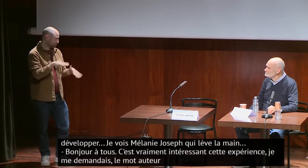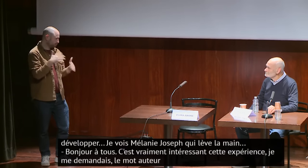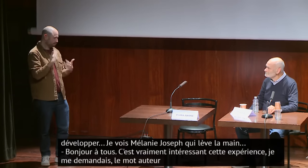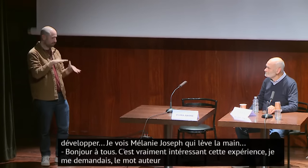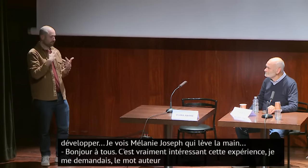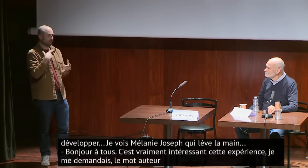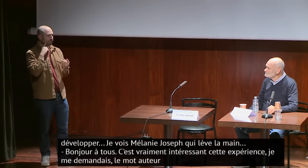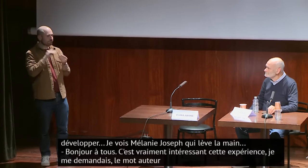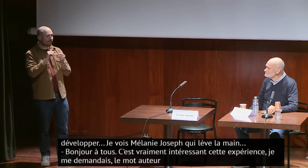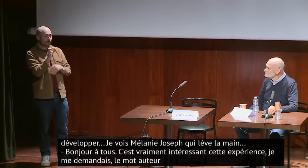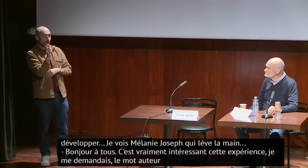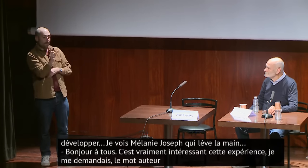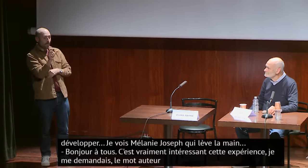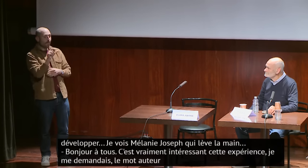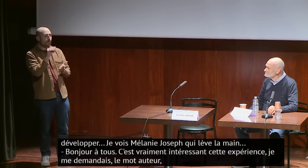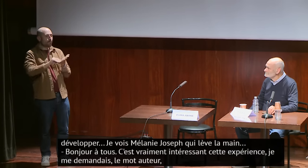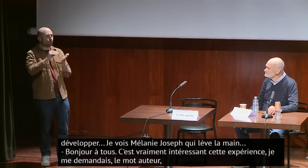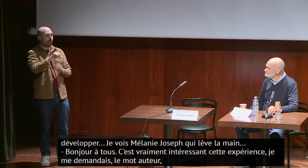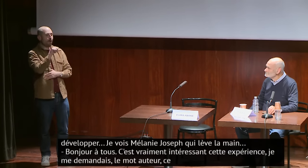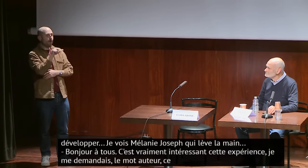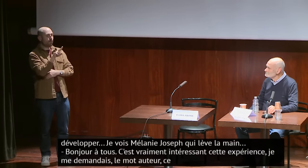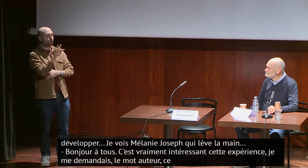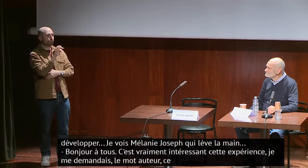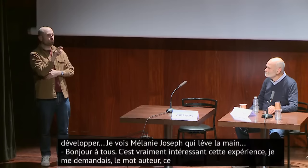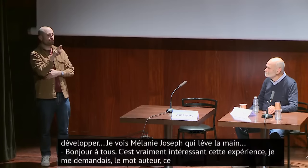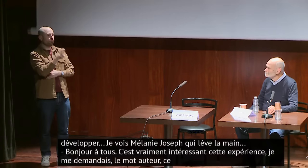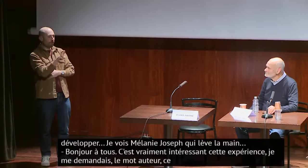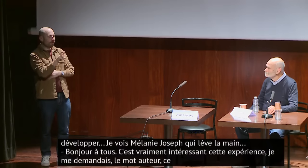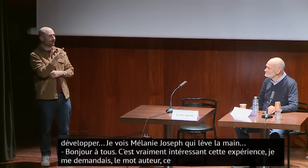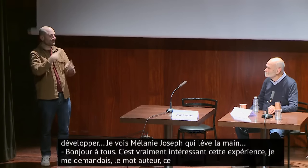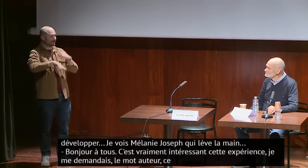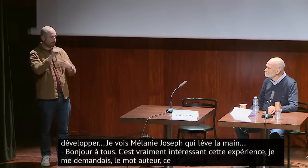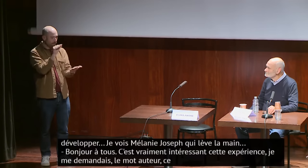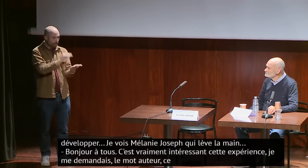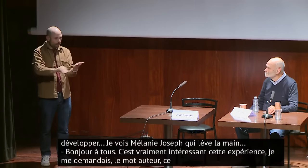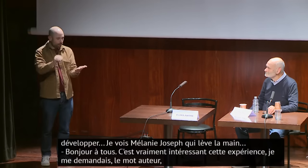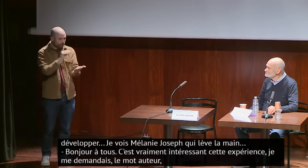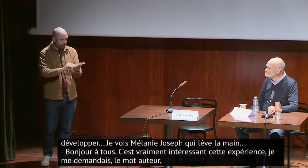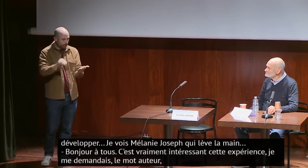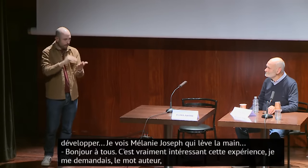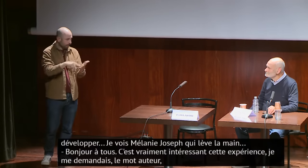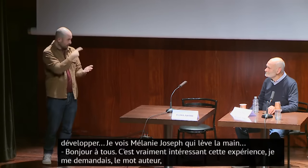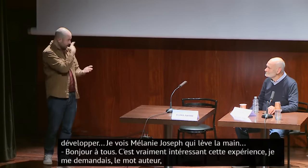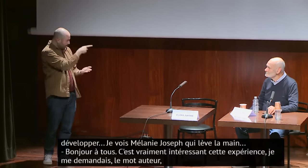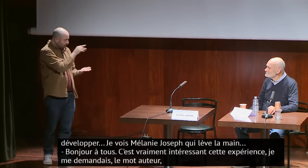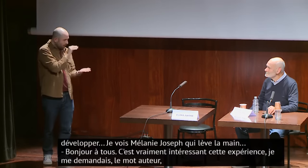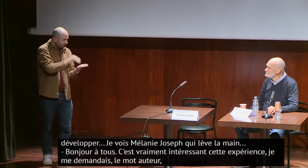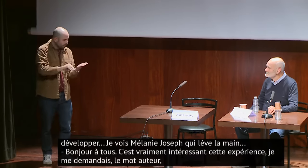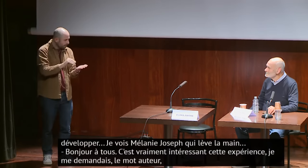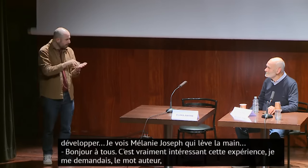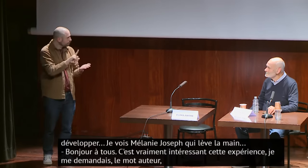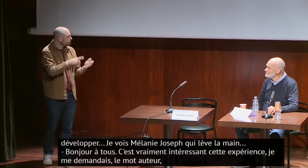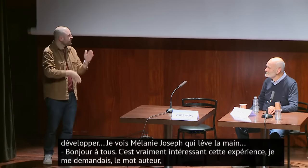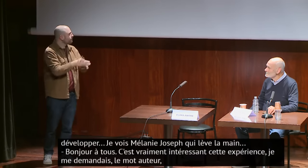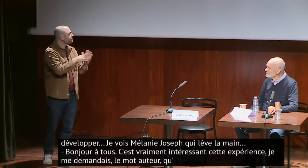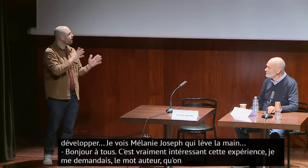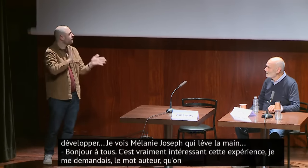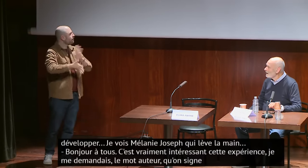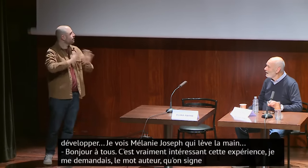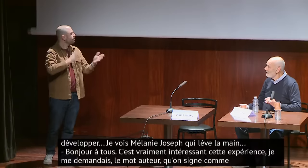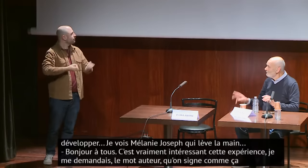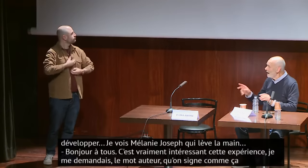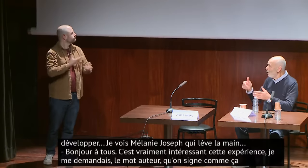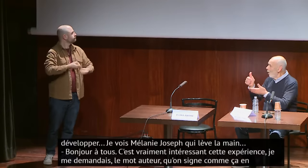Ce sujet est vraiment très intéressant et je me posais une question concernant le mot d'auteur, qu'on signe comme ça en langue des signes,